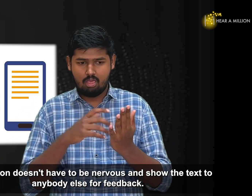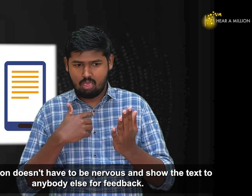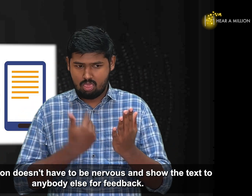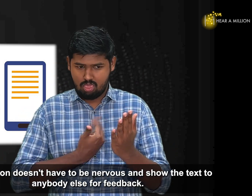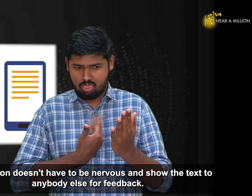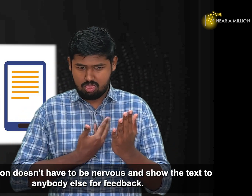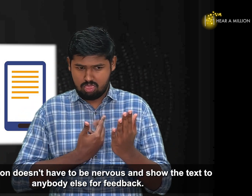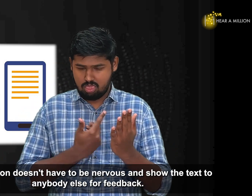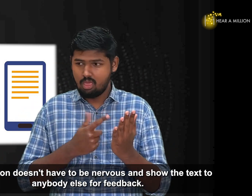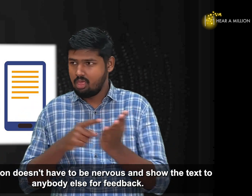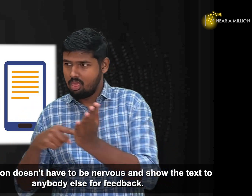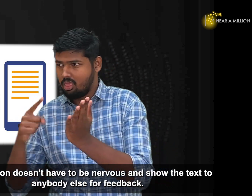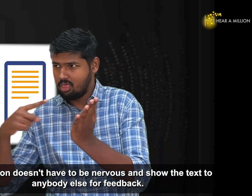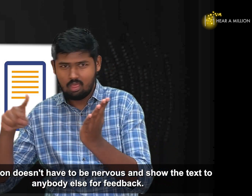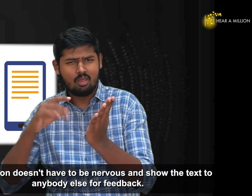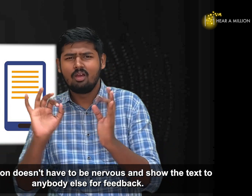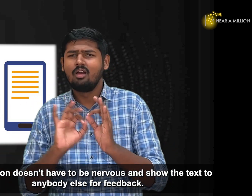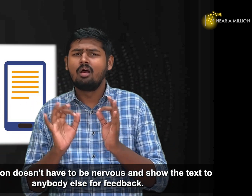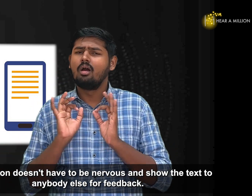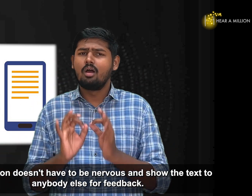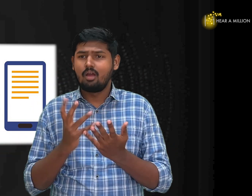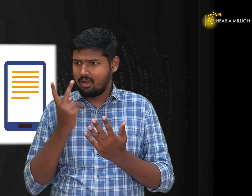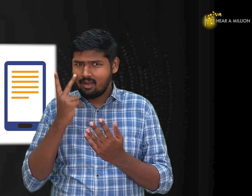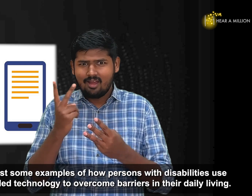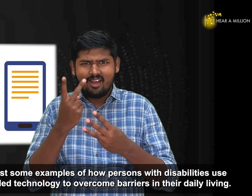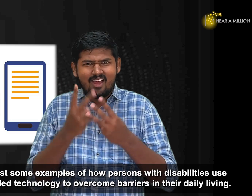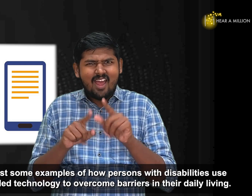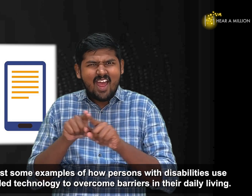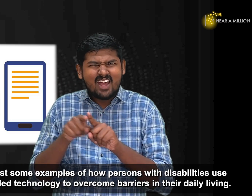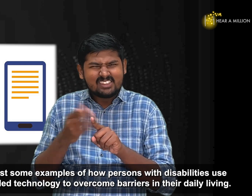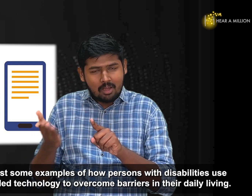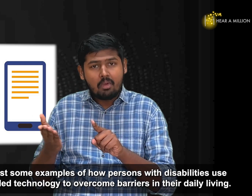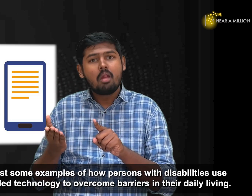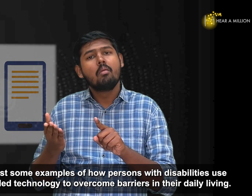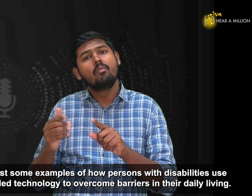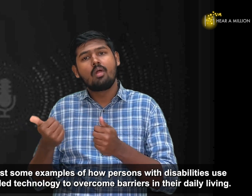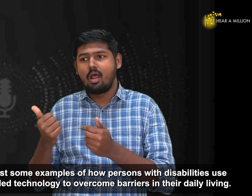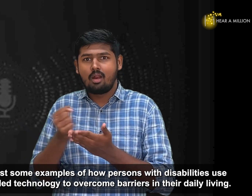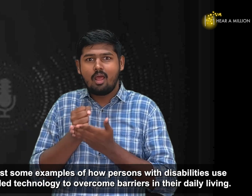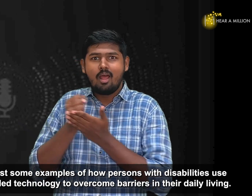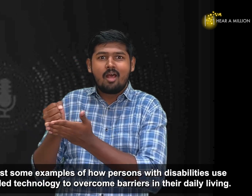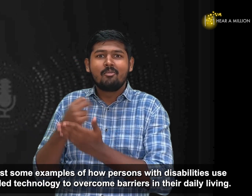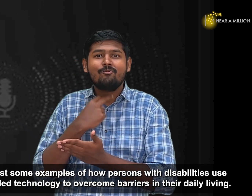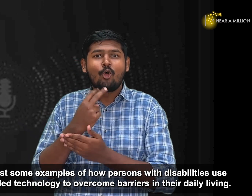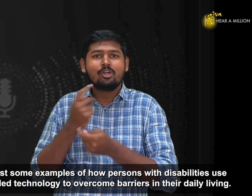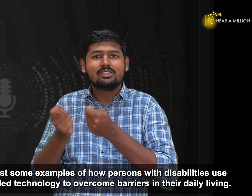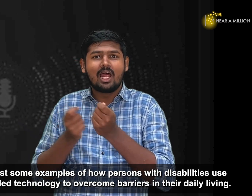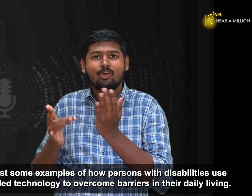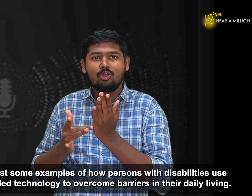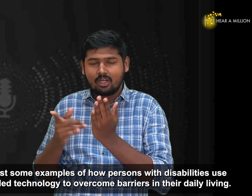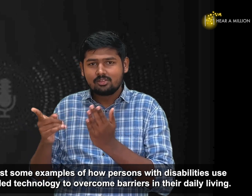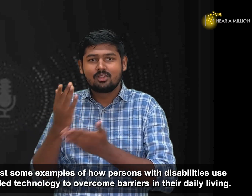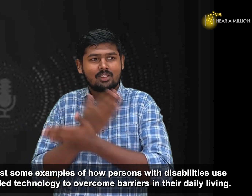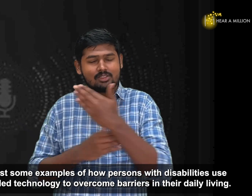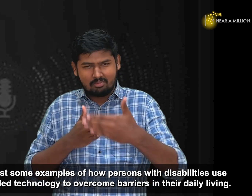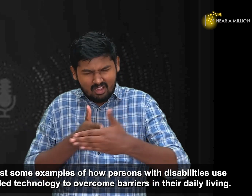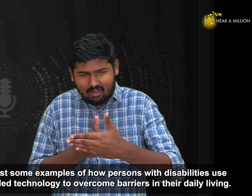है और टेक्नोलॉजी को स्वचालित रूप से इसे पाठ में परिवर्तन करने दे सकता है। फिर इसे